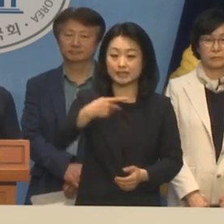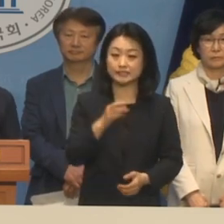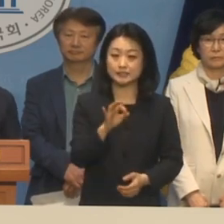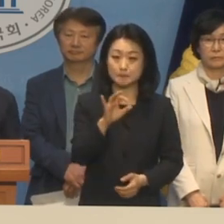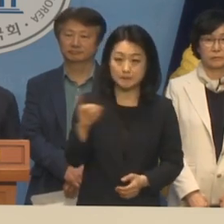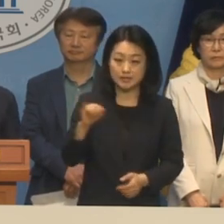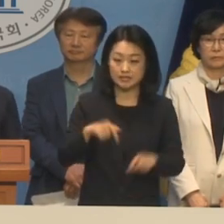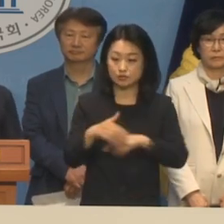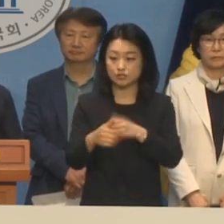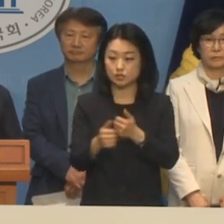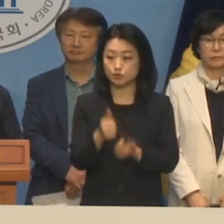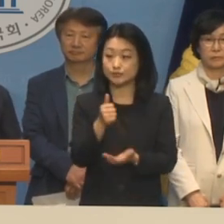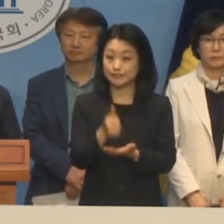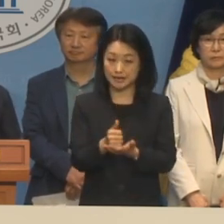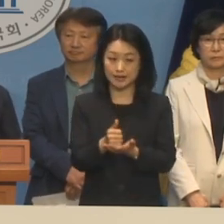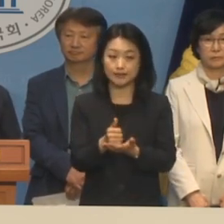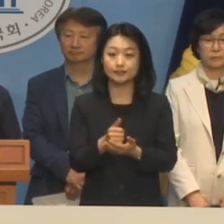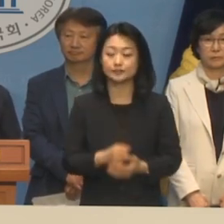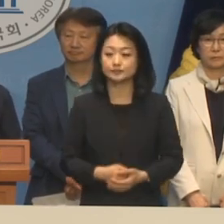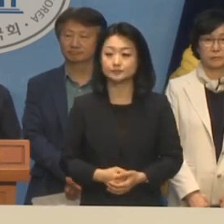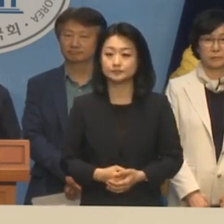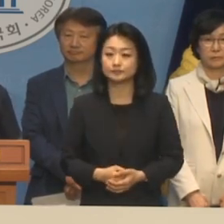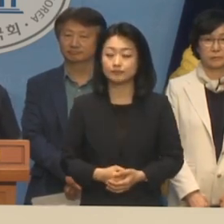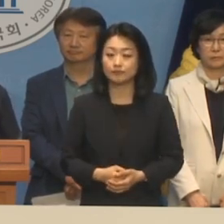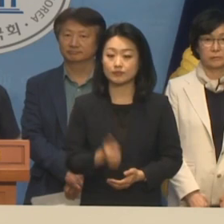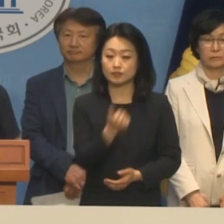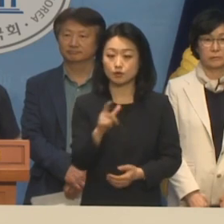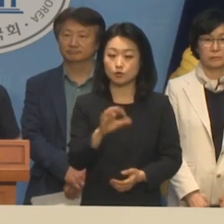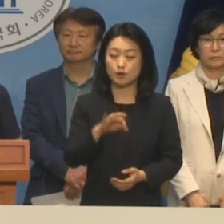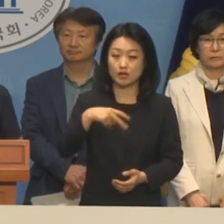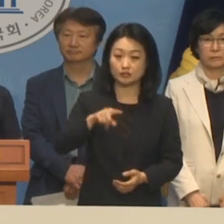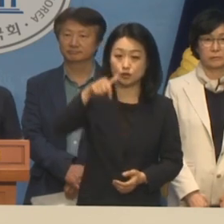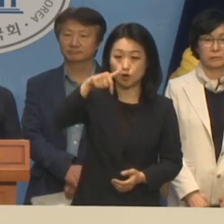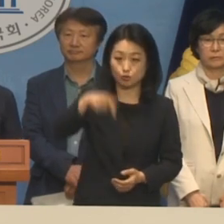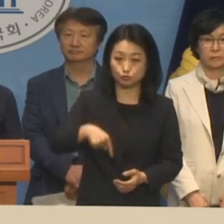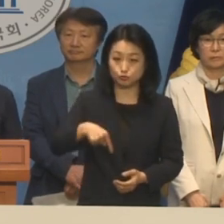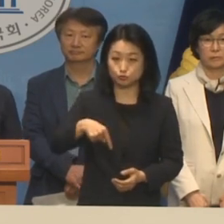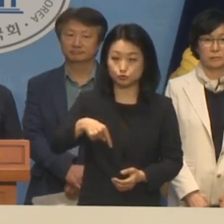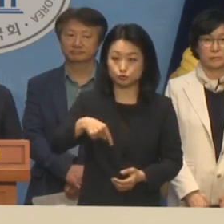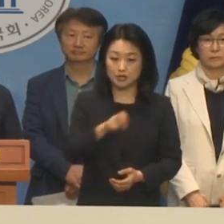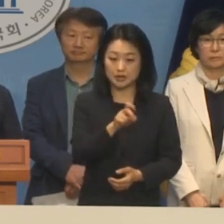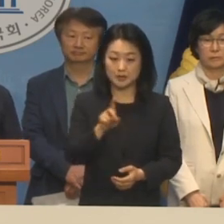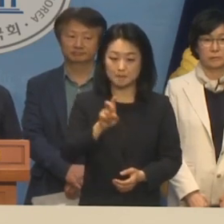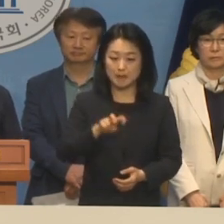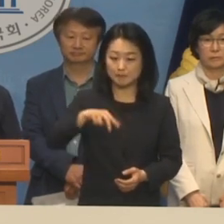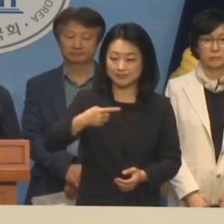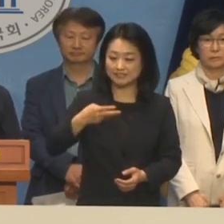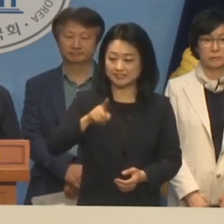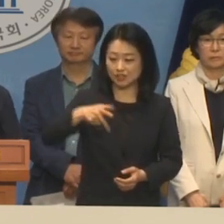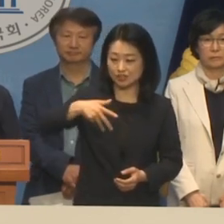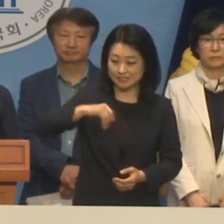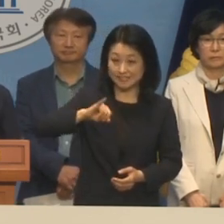박승미 정책위원장님 오셨습니다. 황성구 맘스터치 협의회 회장님 오셨습니다.